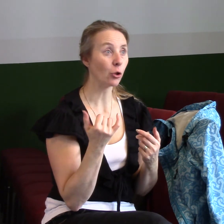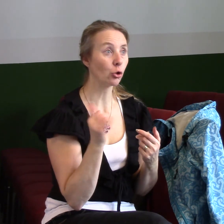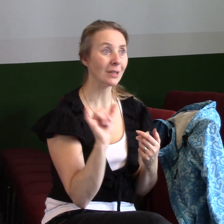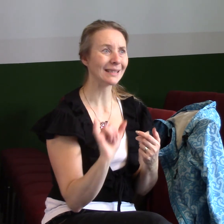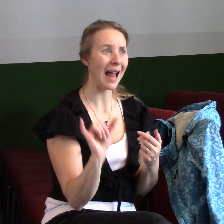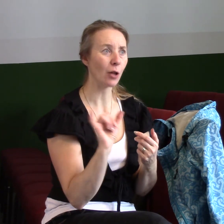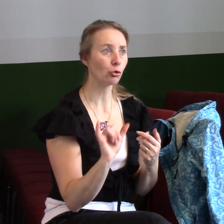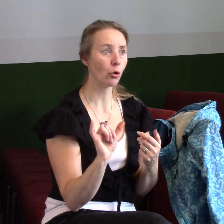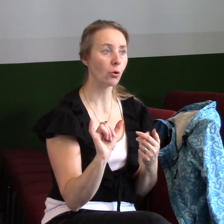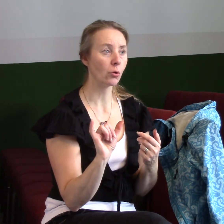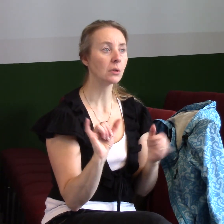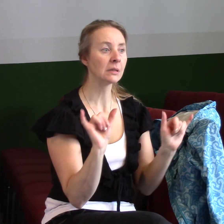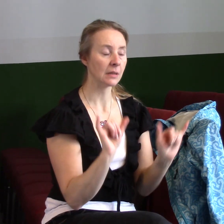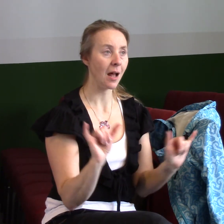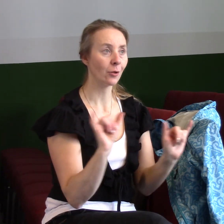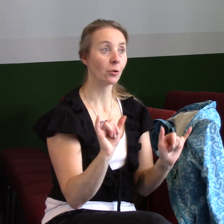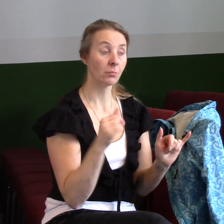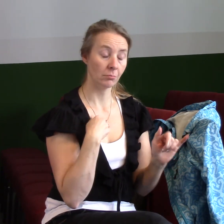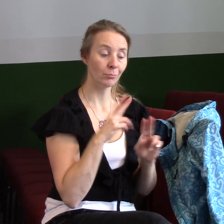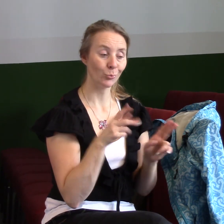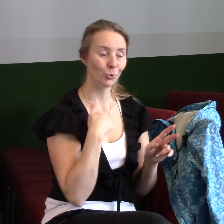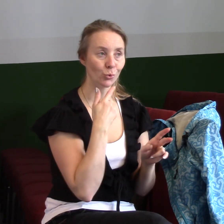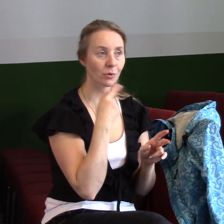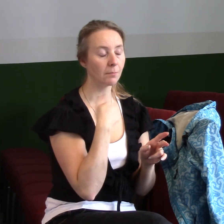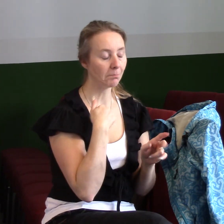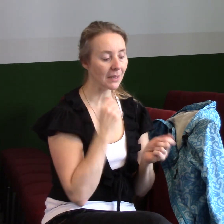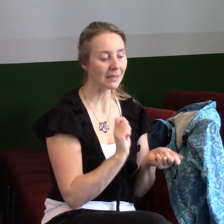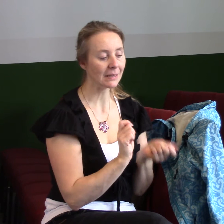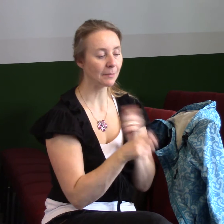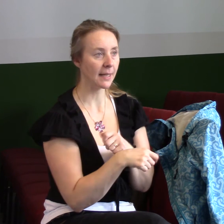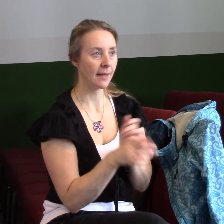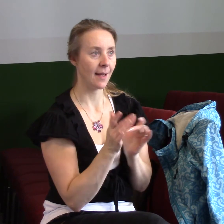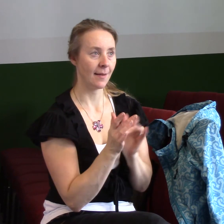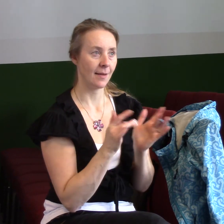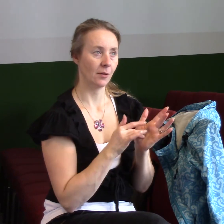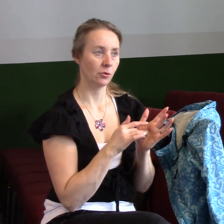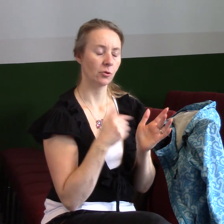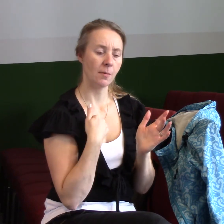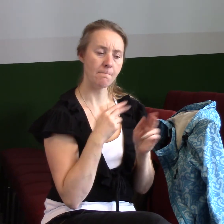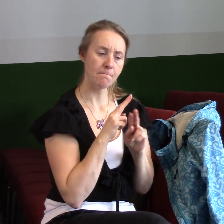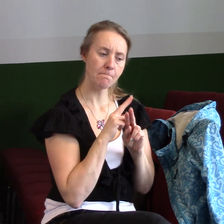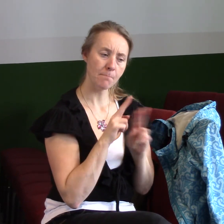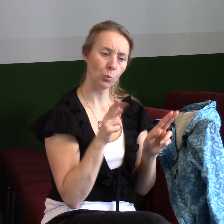mě změnil Ježíš. Vzdálo to moc. Pusel jsem se vzdát spousty postojů.